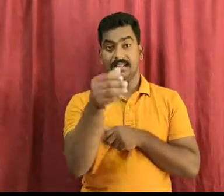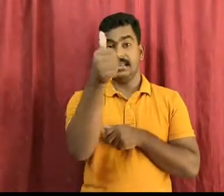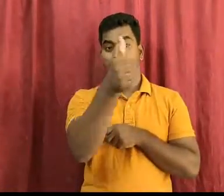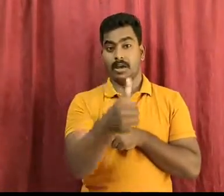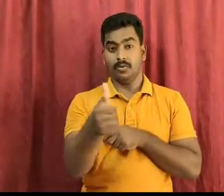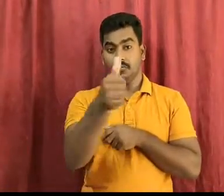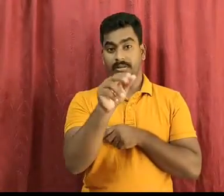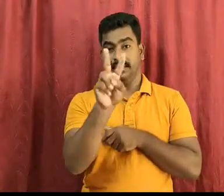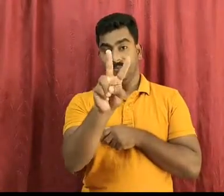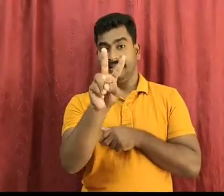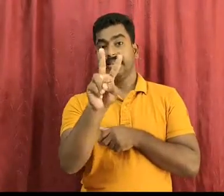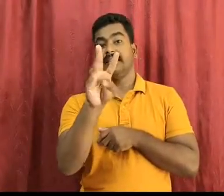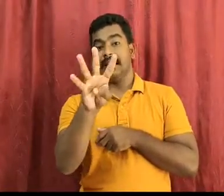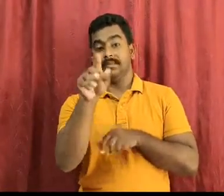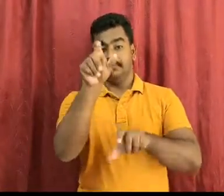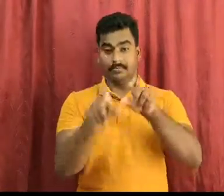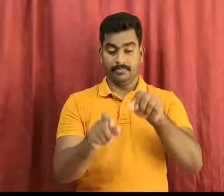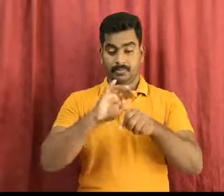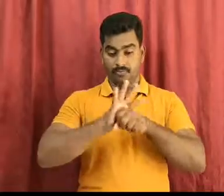ഗുജറാത്തിൽ